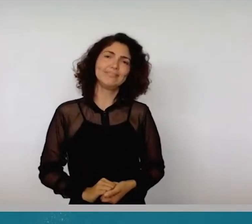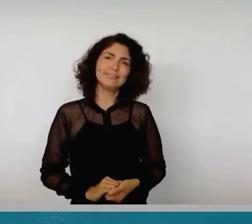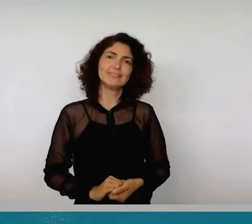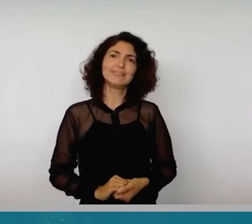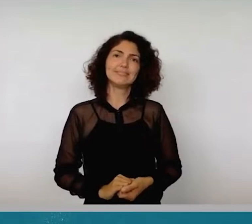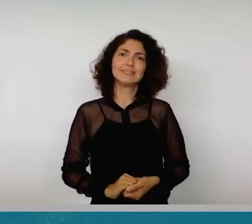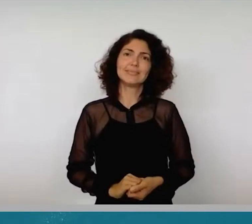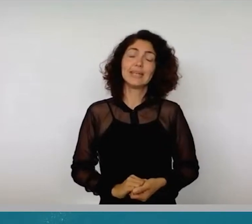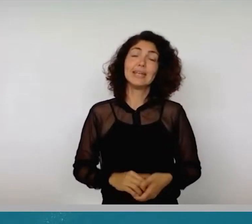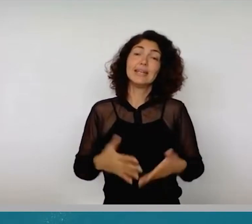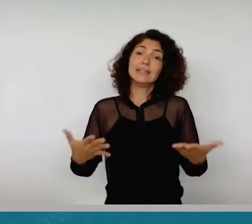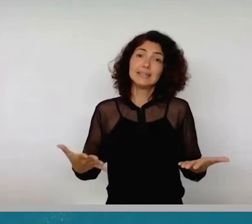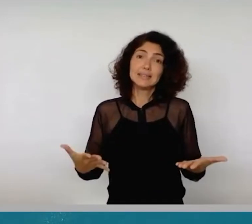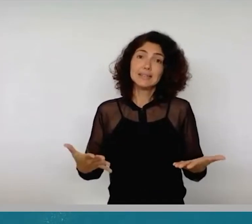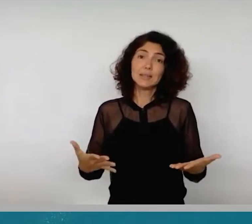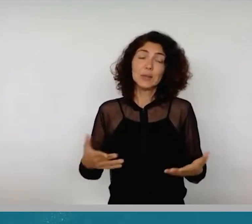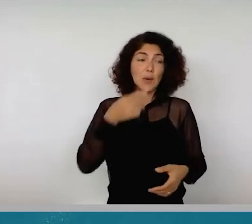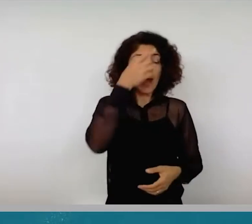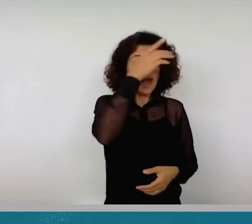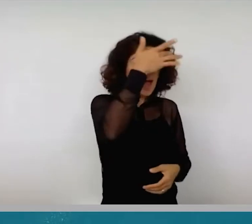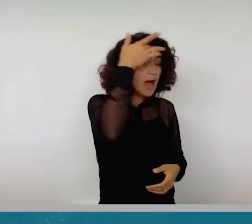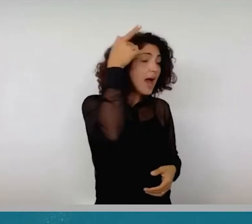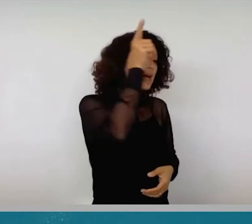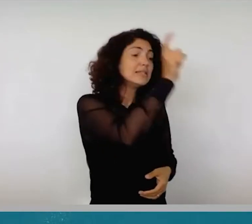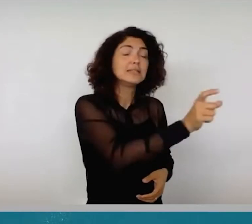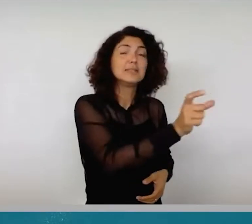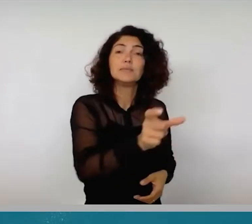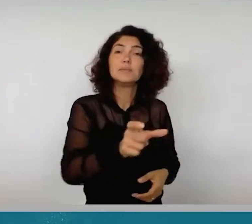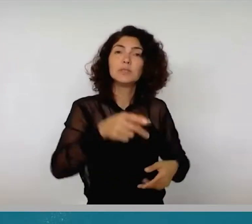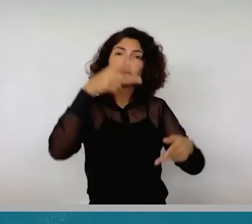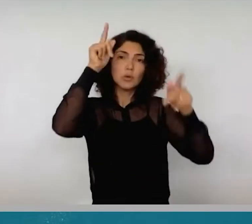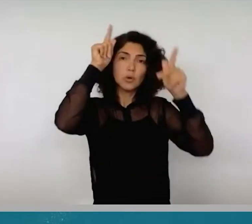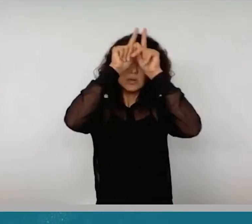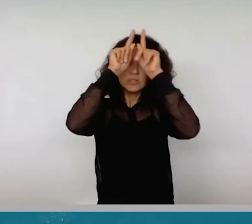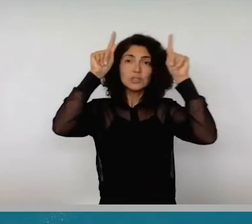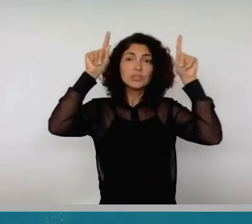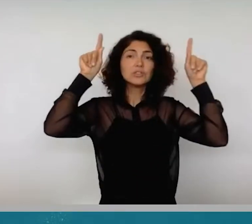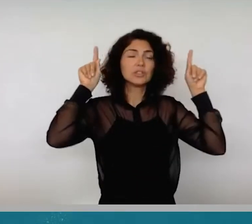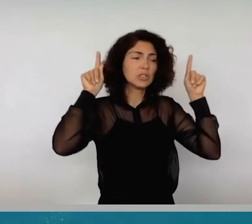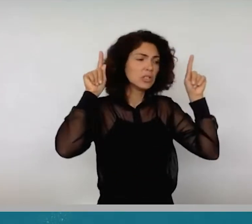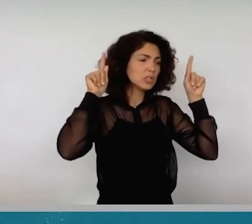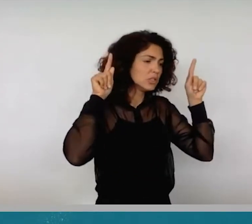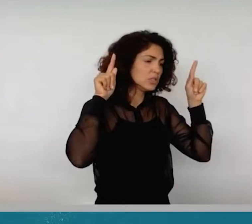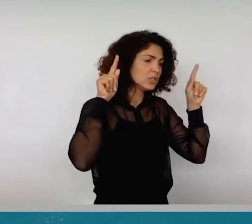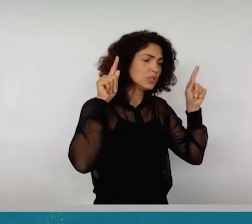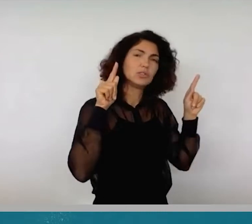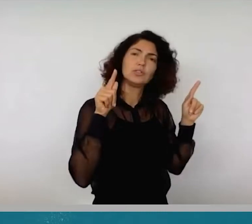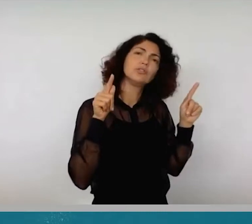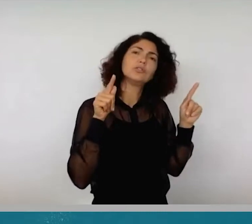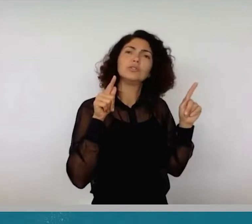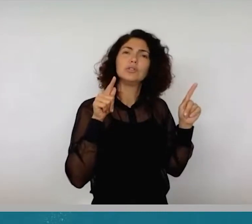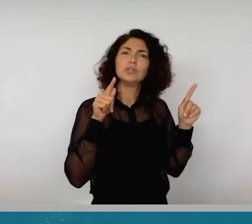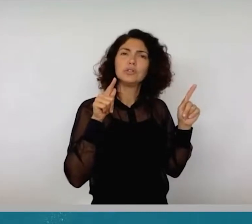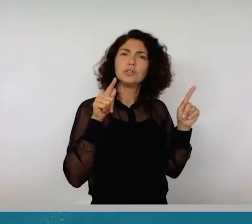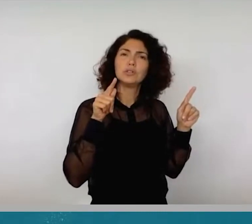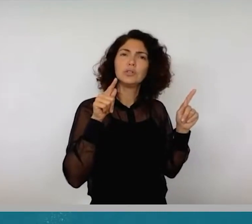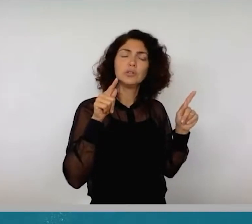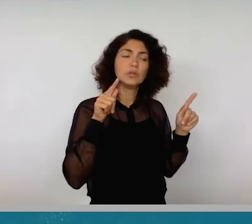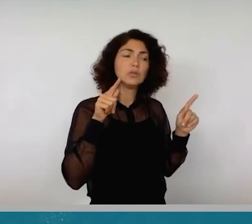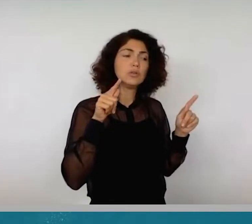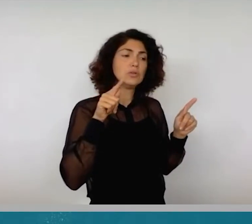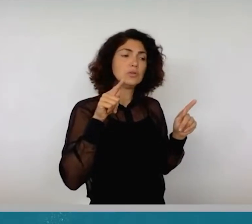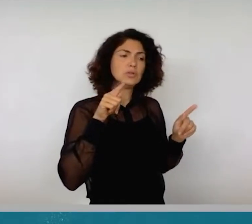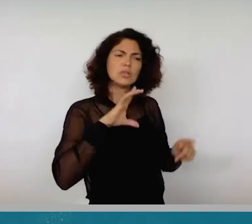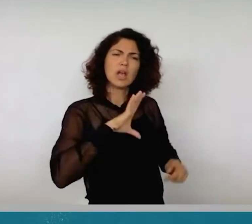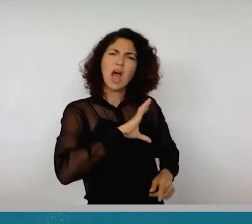gentios também o mesmo? Portanto, sede vós perfeitos, como perfeito é